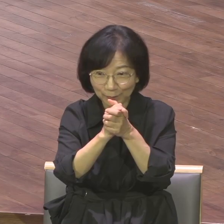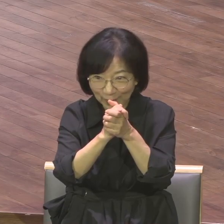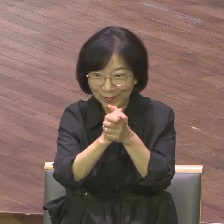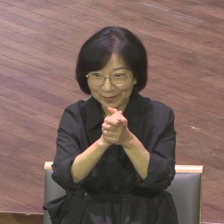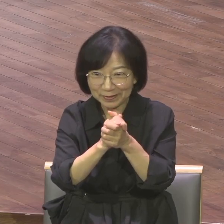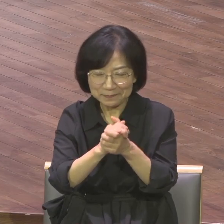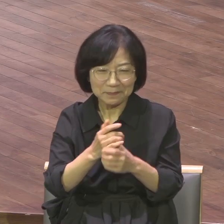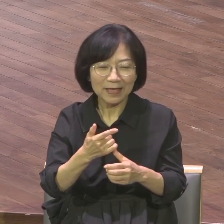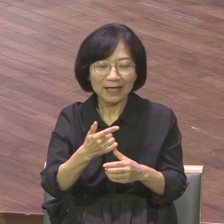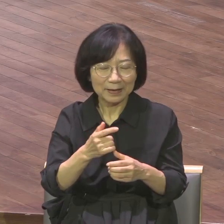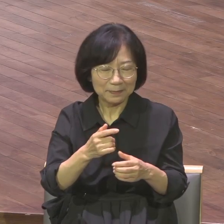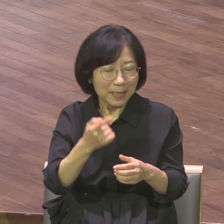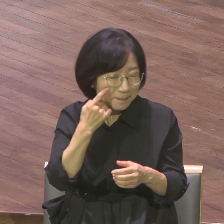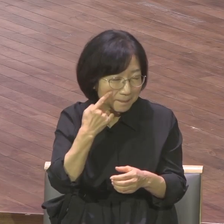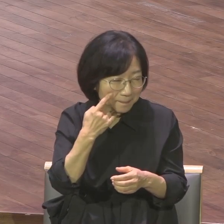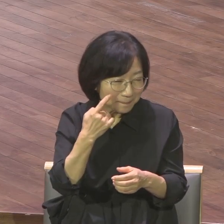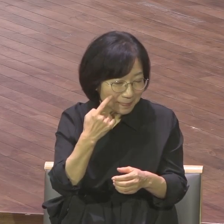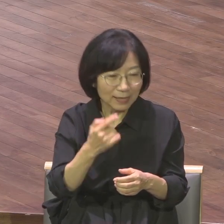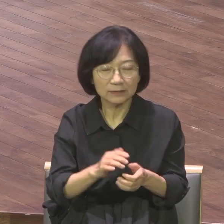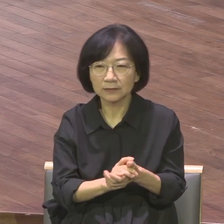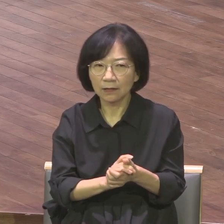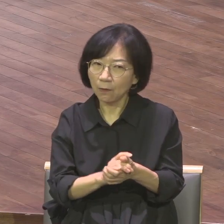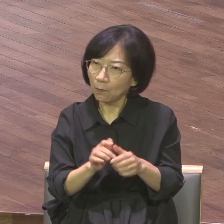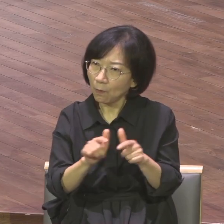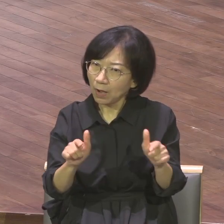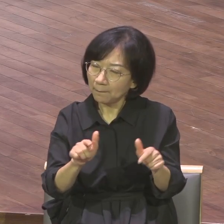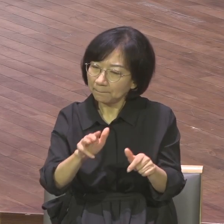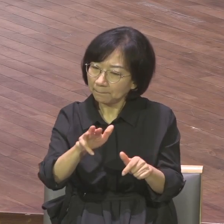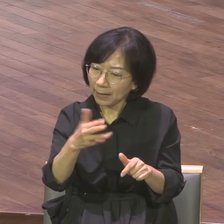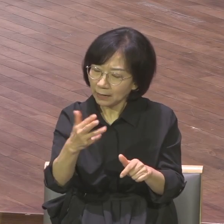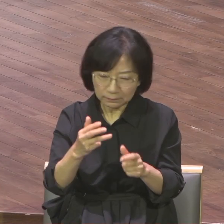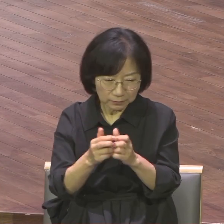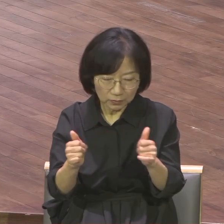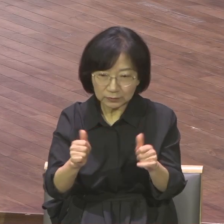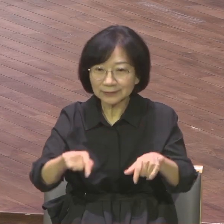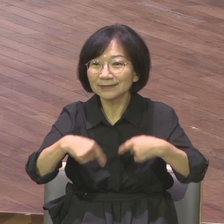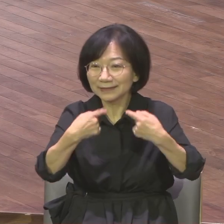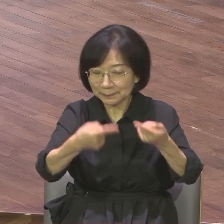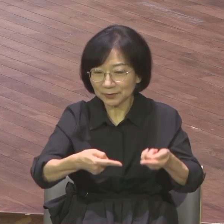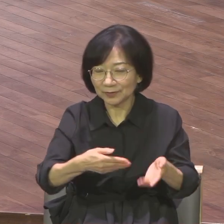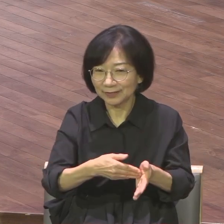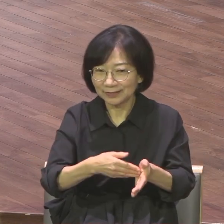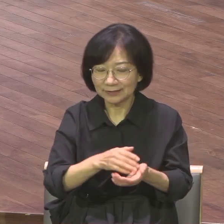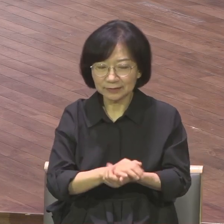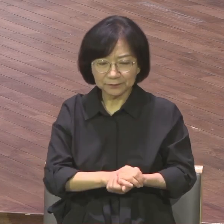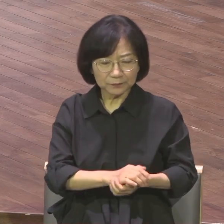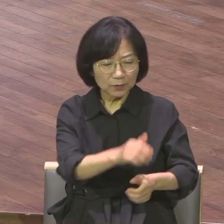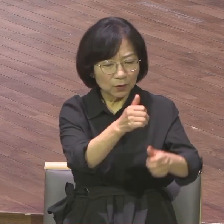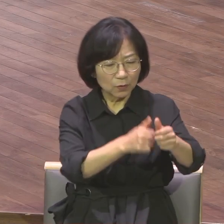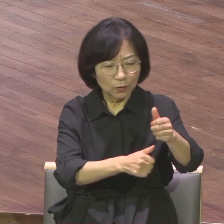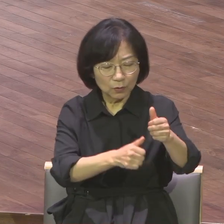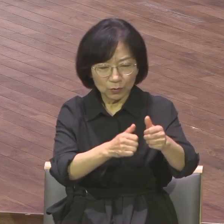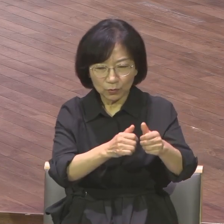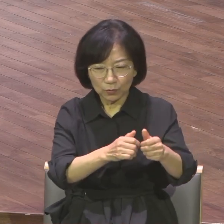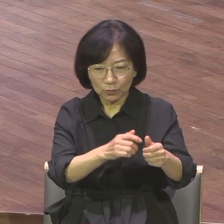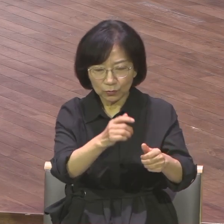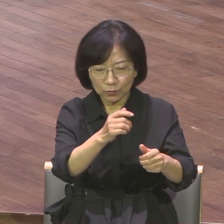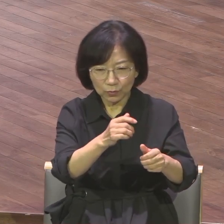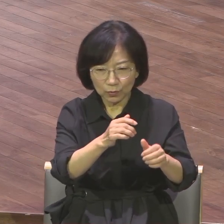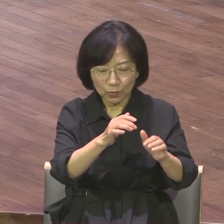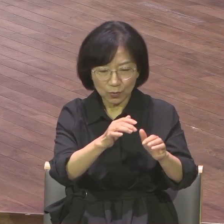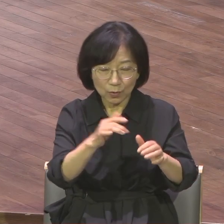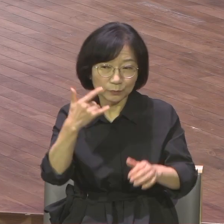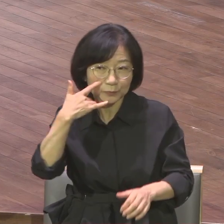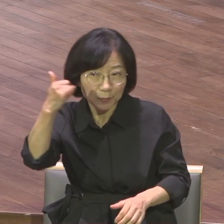평균 200명 참석했어요. 이번 주간에 그 기도의 내용이 다음 세대의 삶으로 이어지도록 영적